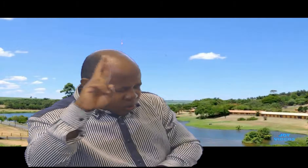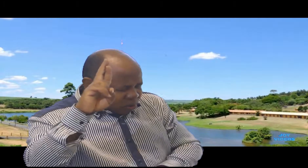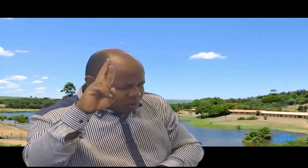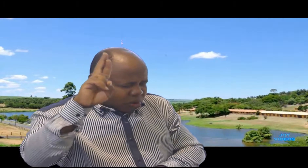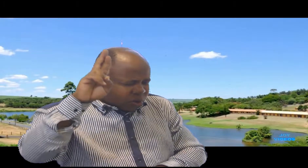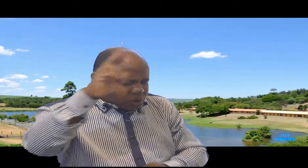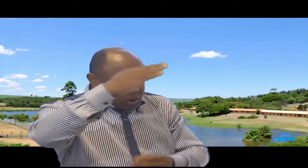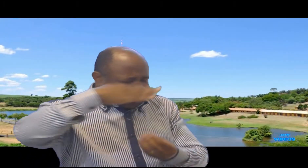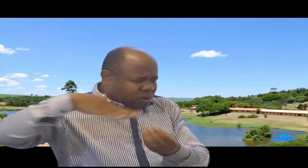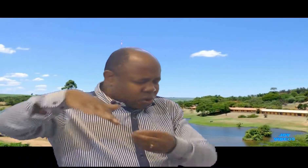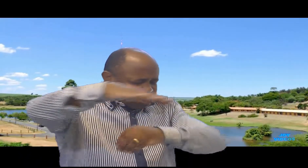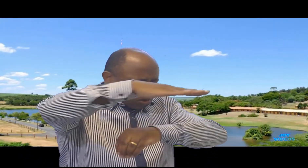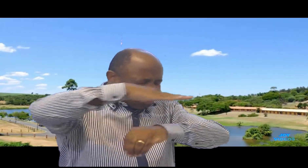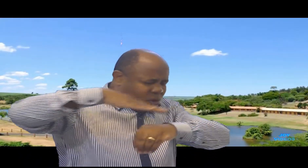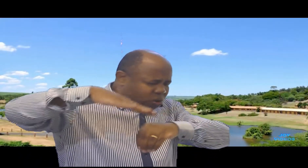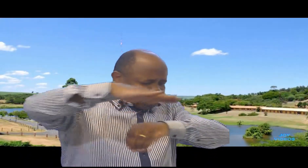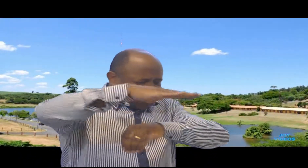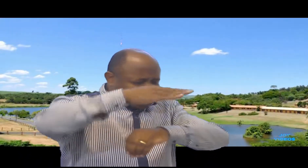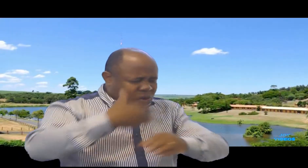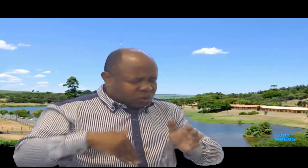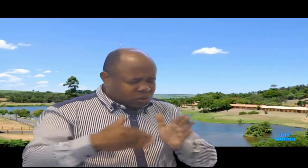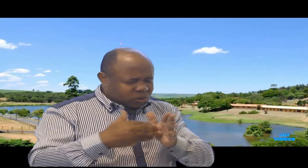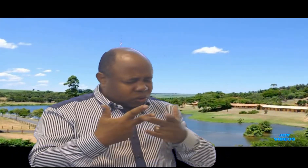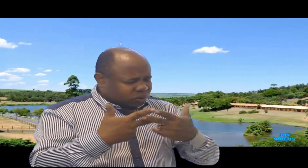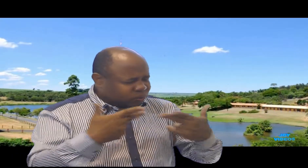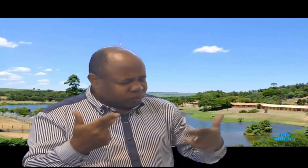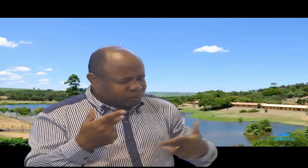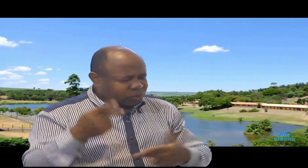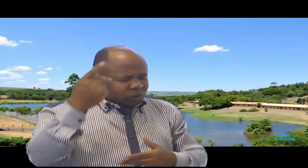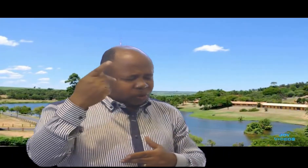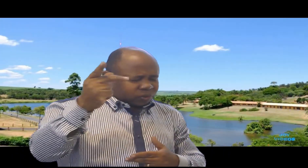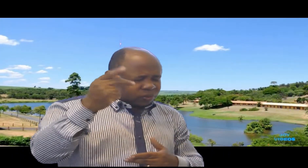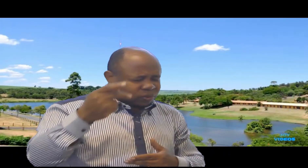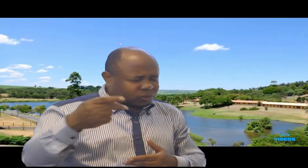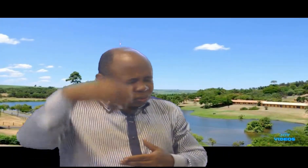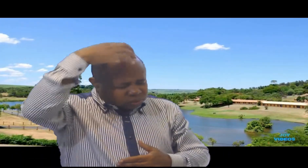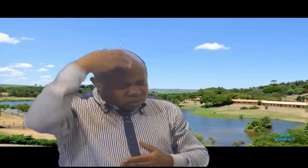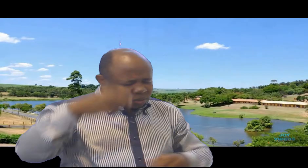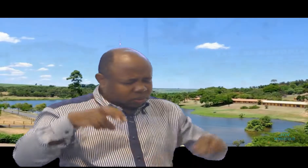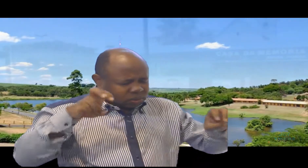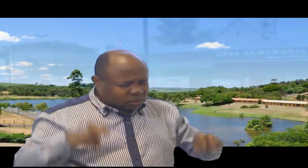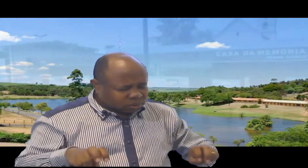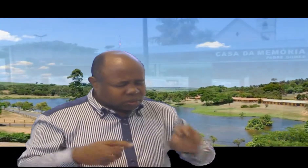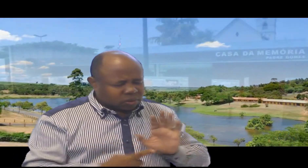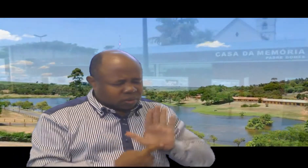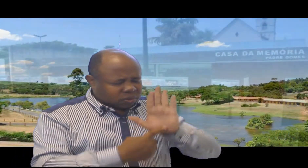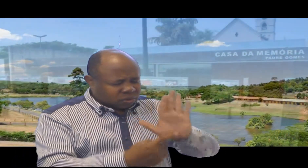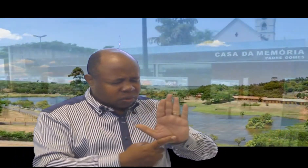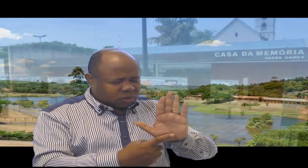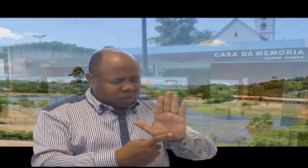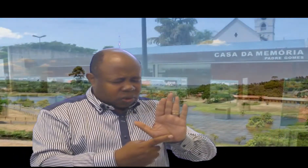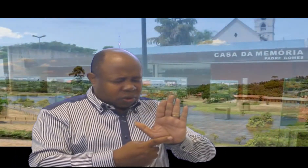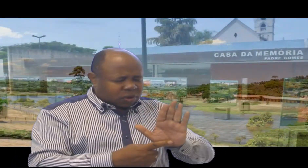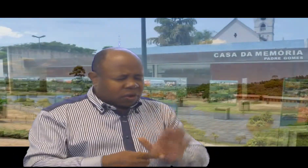as coisas, a sua soberania, revela, Senhor Deus, a tua majestade. Porque teu é o